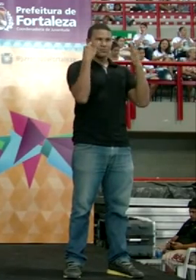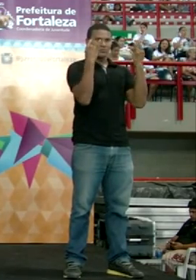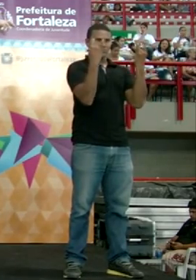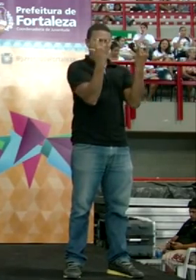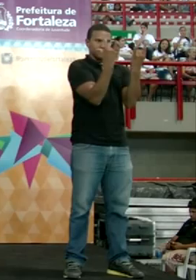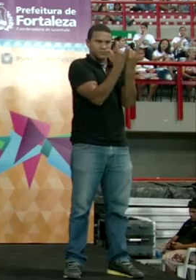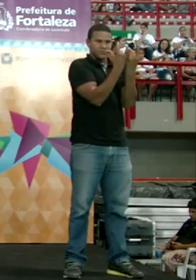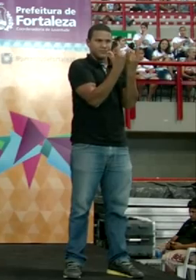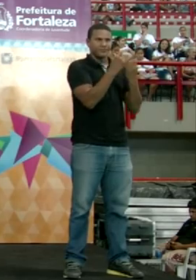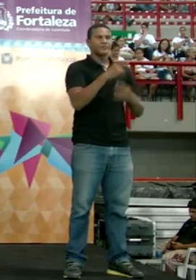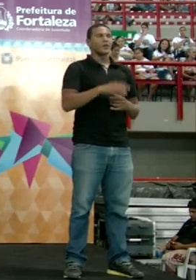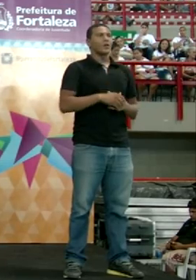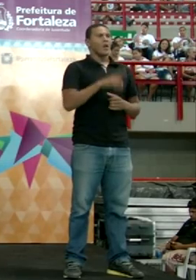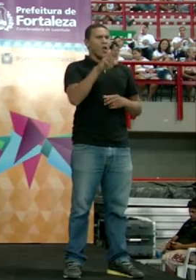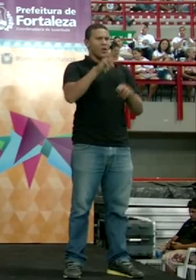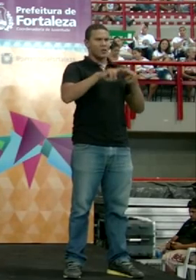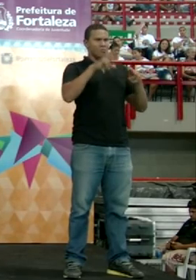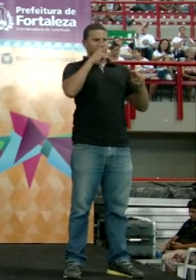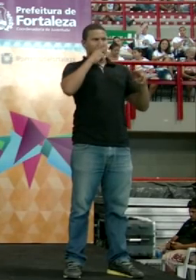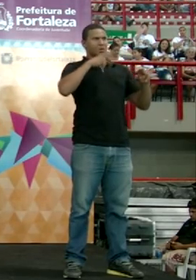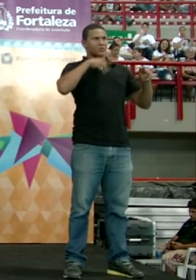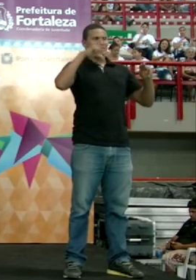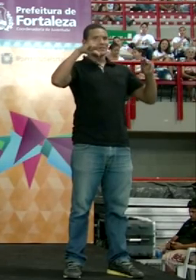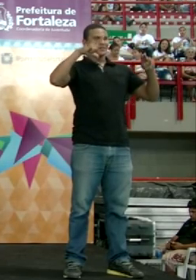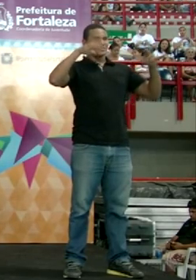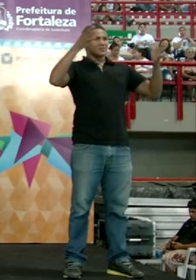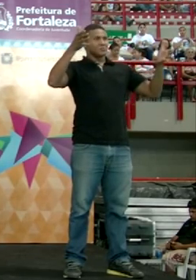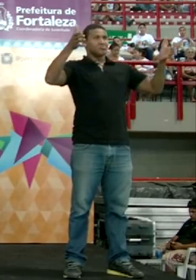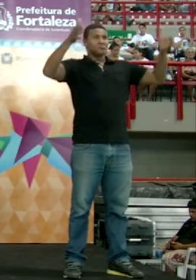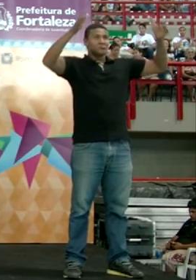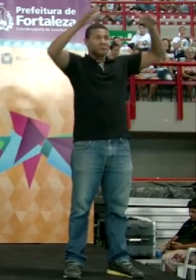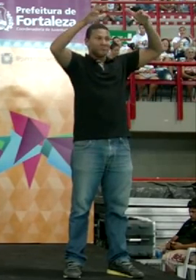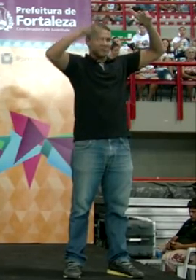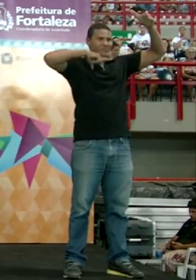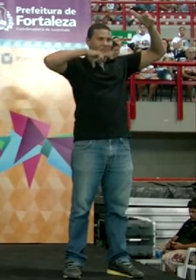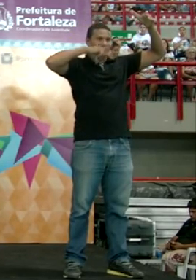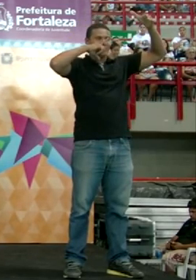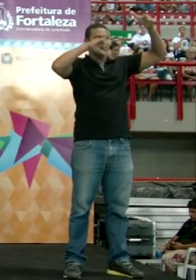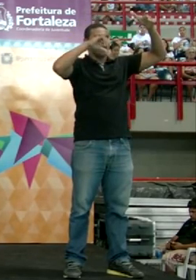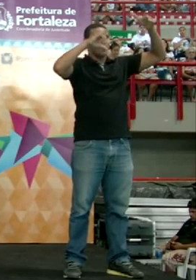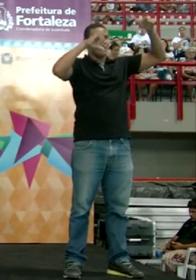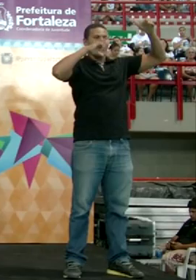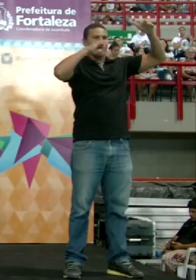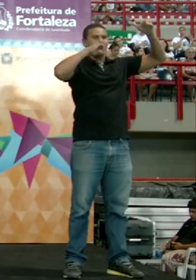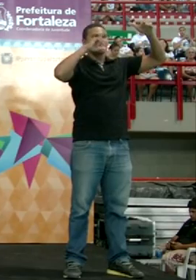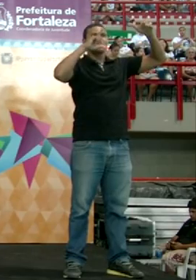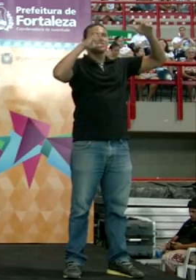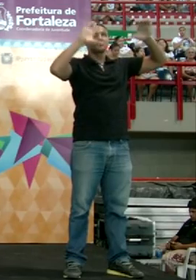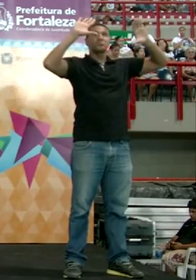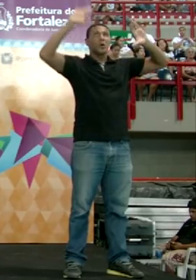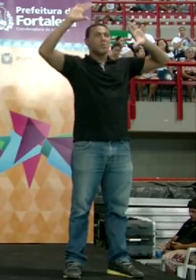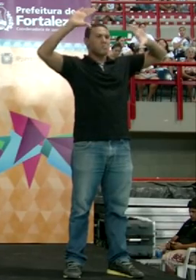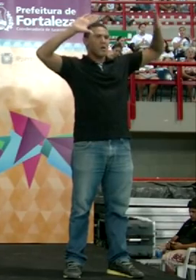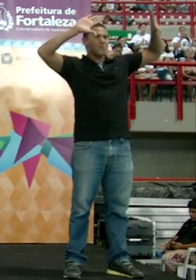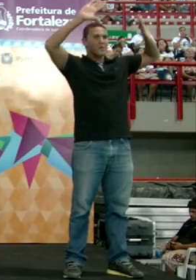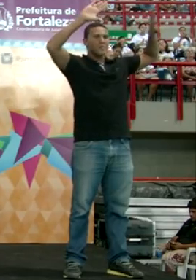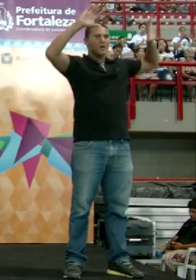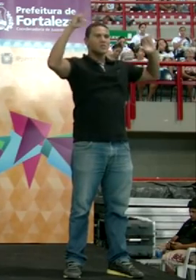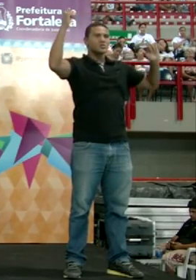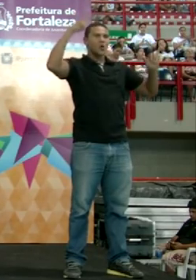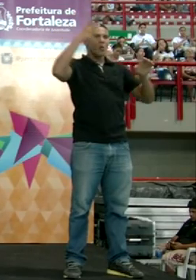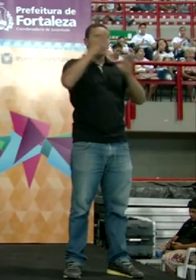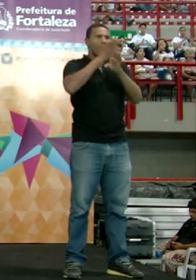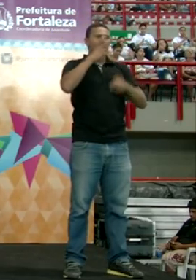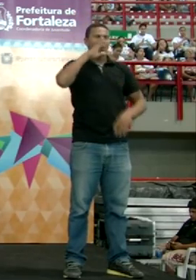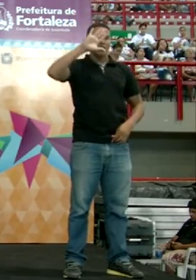painéis solares no teto do estádio, tá? Na marquise, né? Vamos dizer assim. Como se fosse aqui no ginásio Paulo Sarazate, aí na parte externa